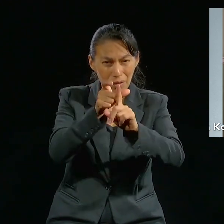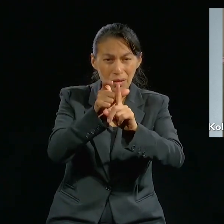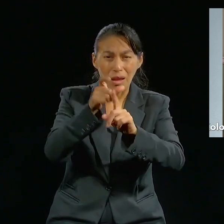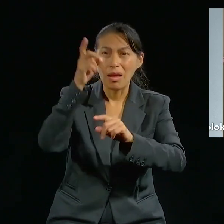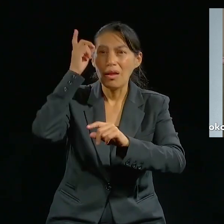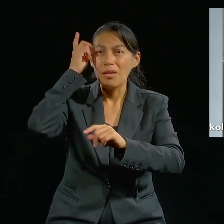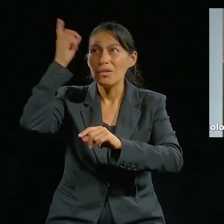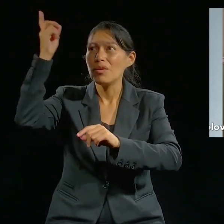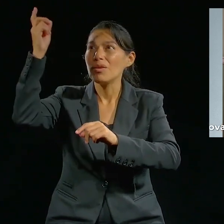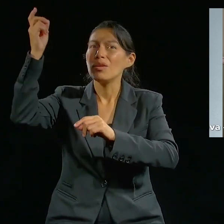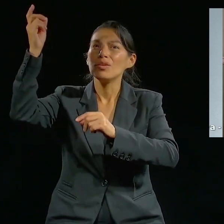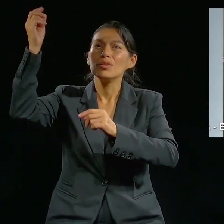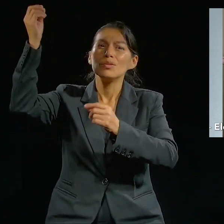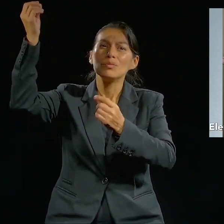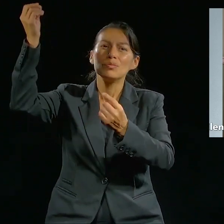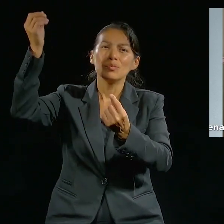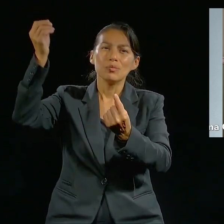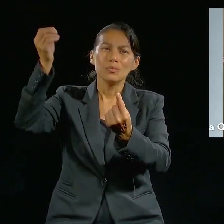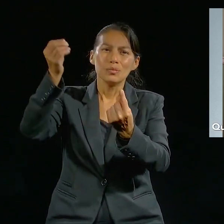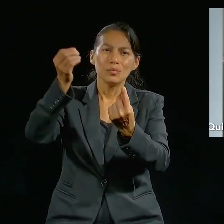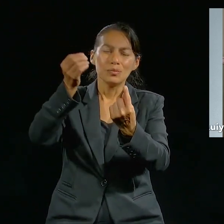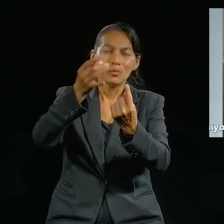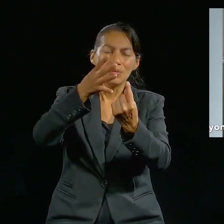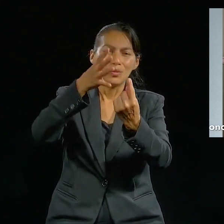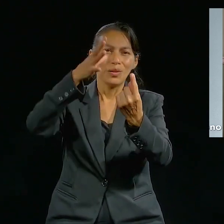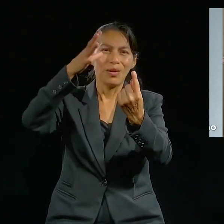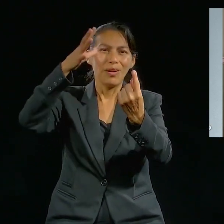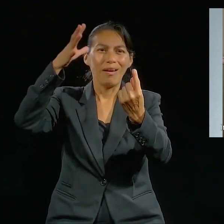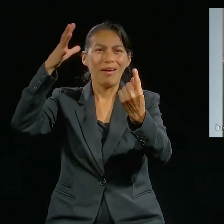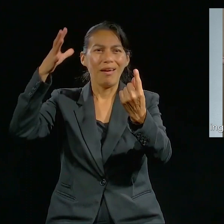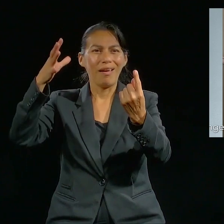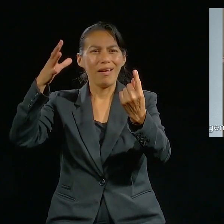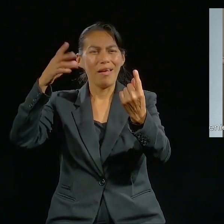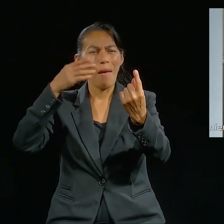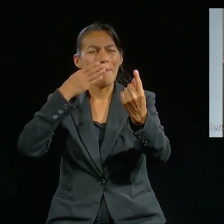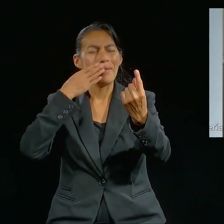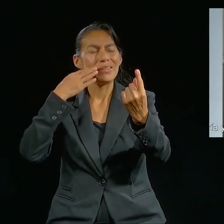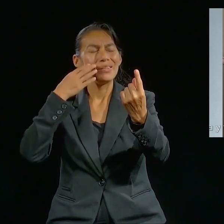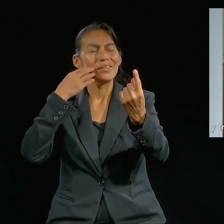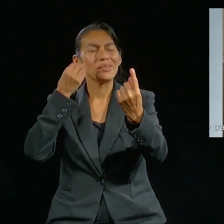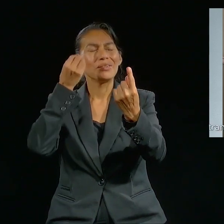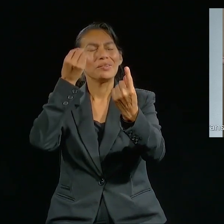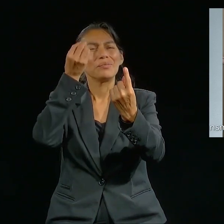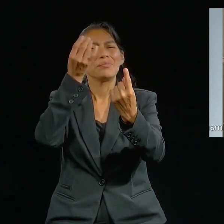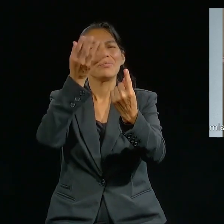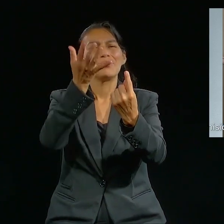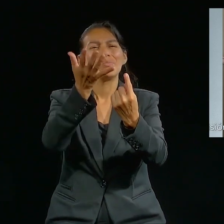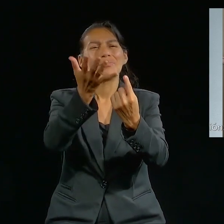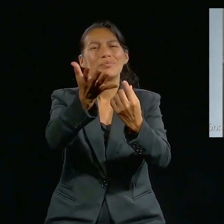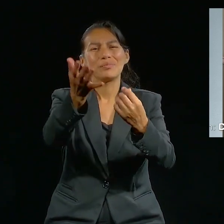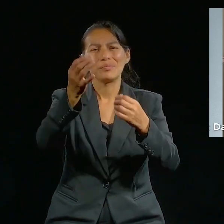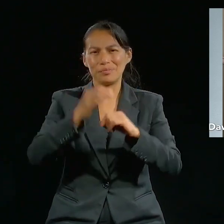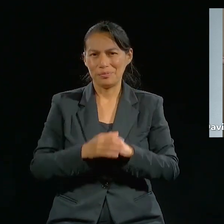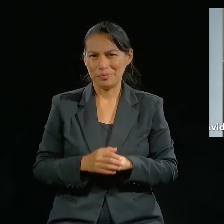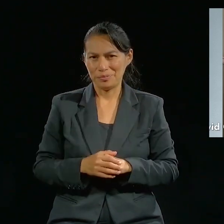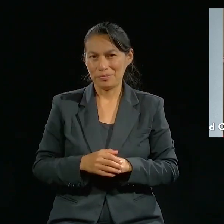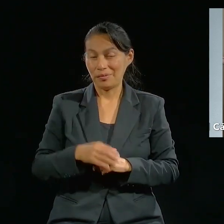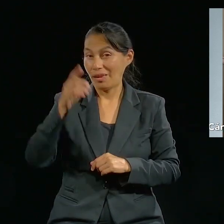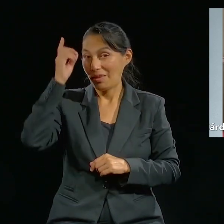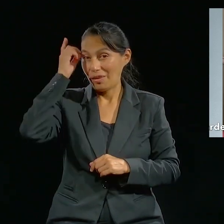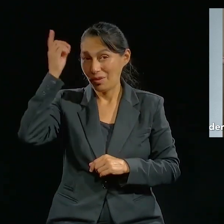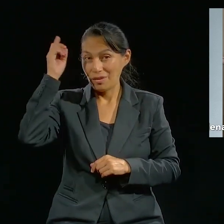haga resplandecer su rostro sobre ti y tenga de ti misericordia Dios